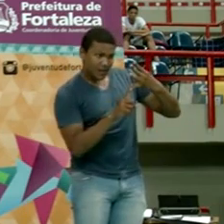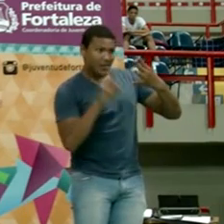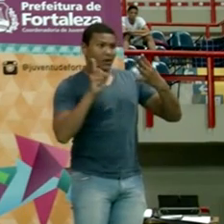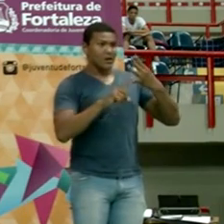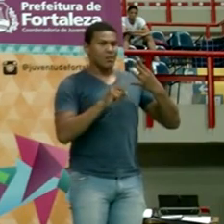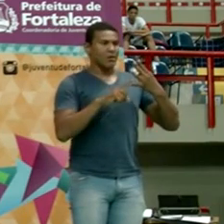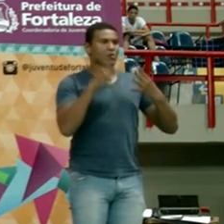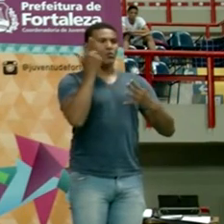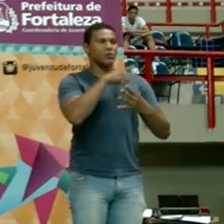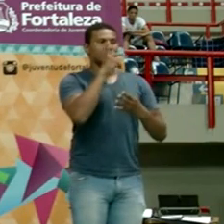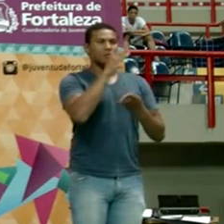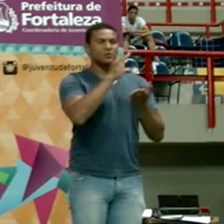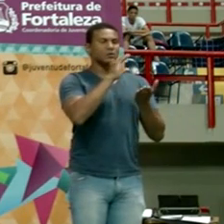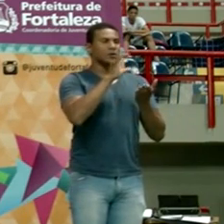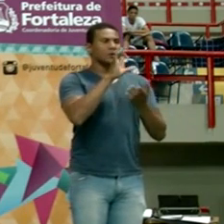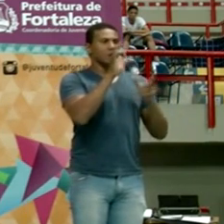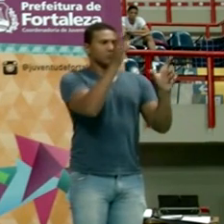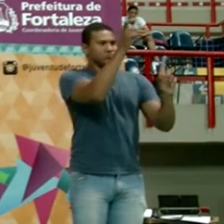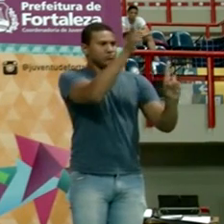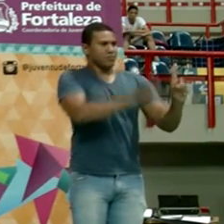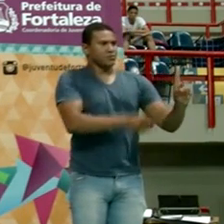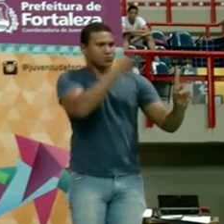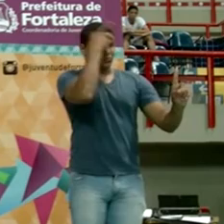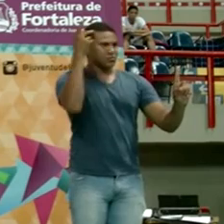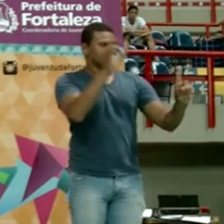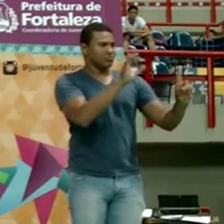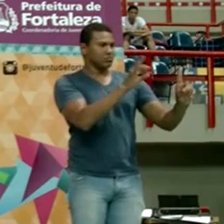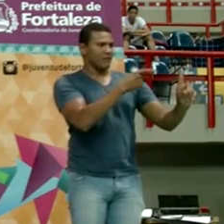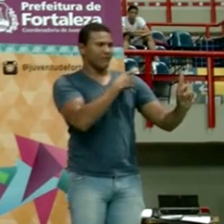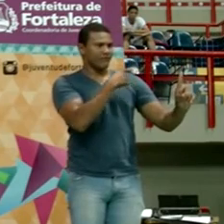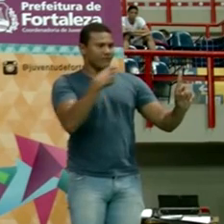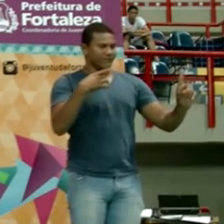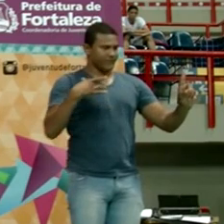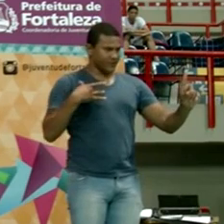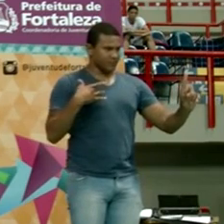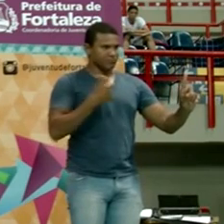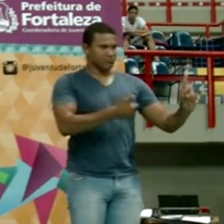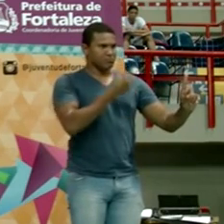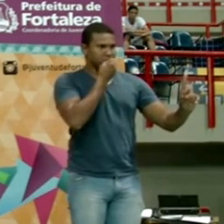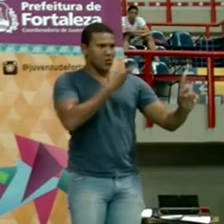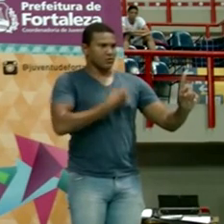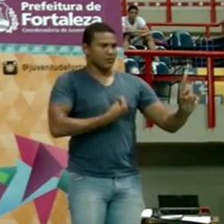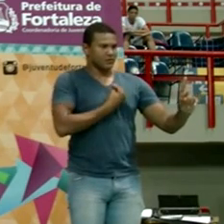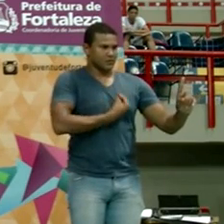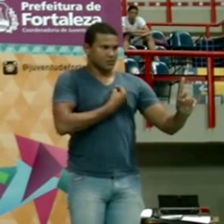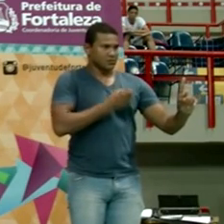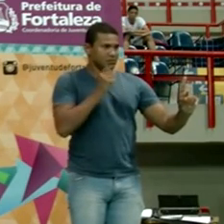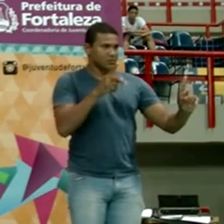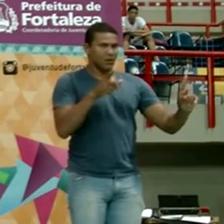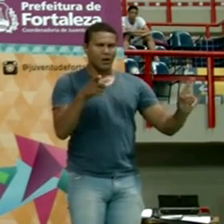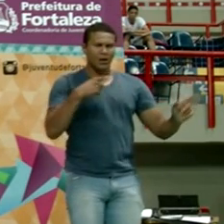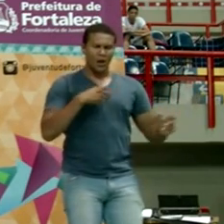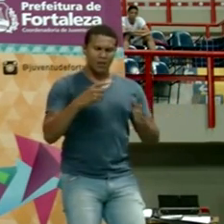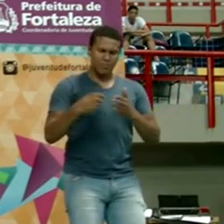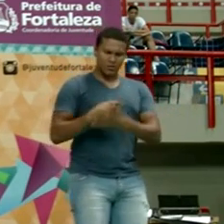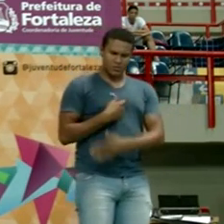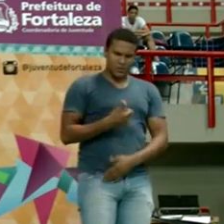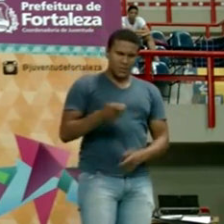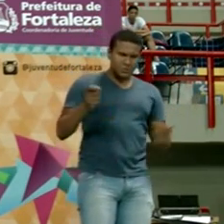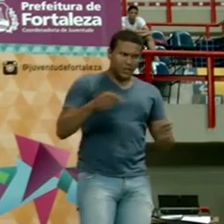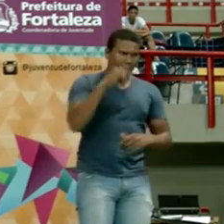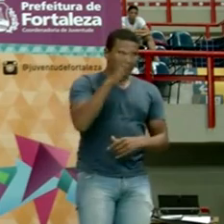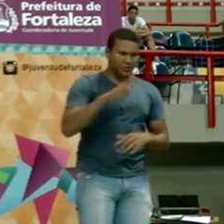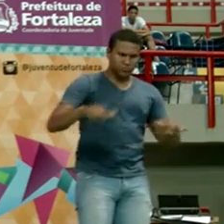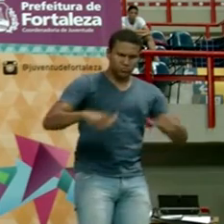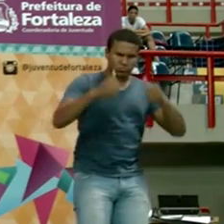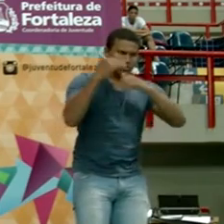distribuição de renda, com a maioria do povo vivendo bem. Aí vem a pergunta aqui que me fizeram: o Brasil pode se tornar desenvolvido?